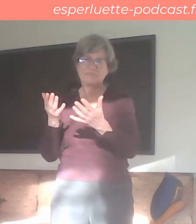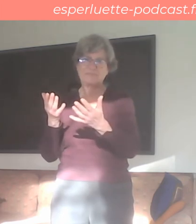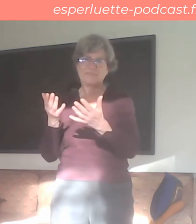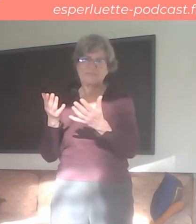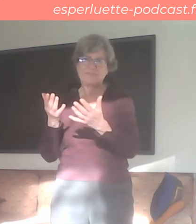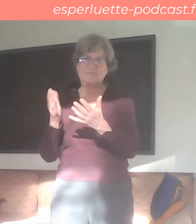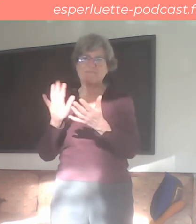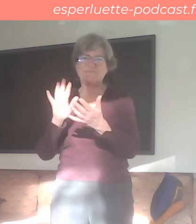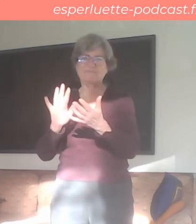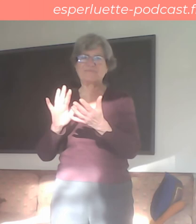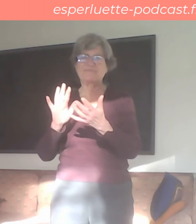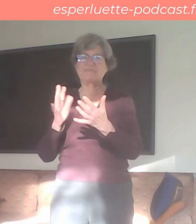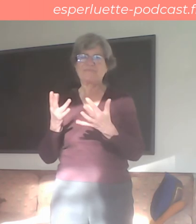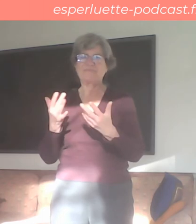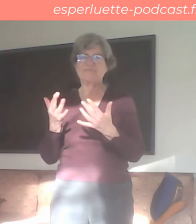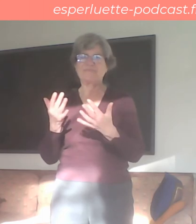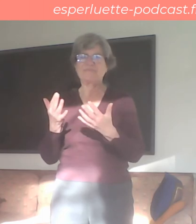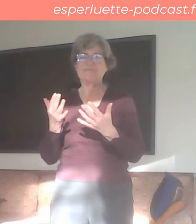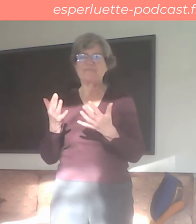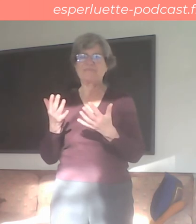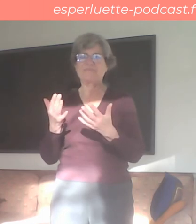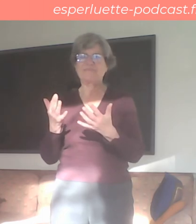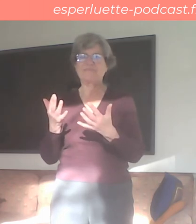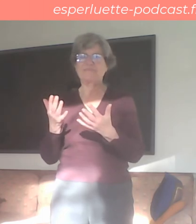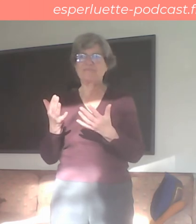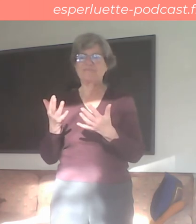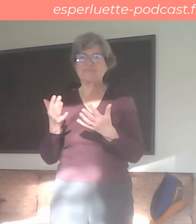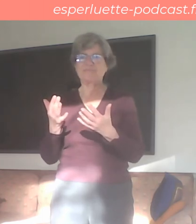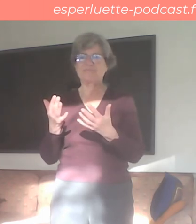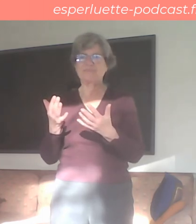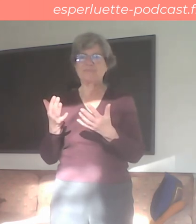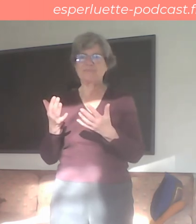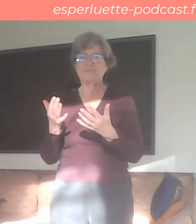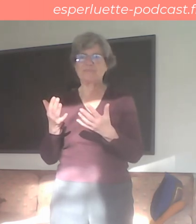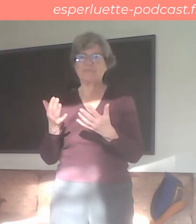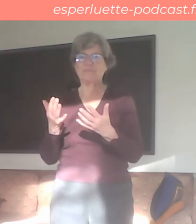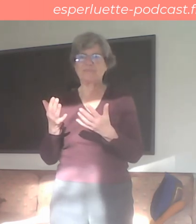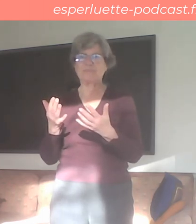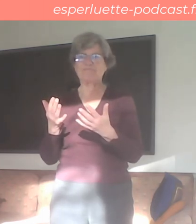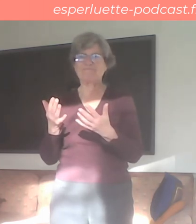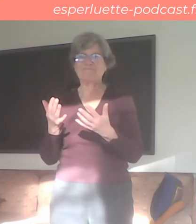tout. On utilise des sourds à des fins commerciales. Enfin, je suis méchante, mais alors ça fait connaître la langue des signes quand